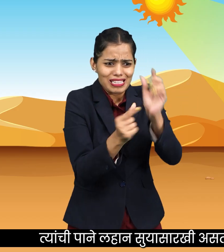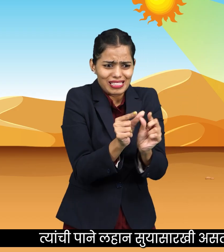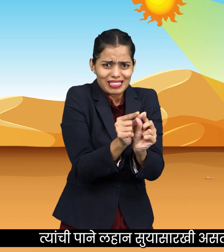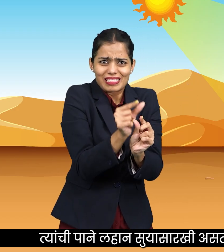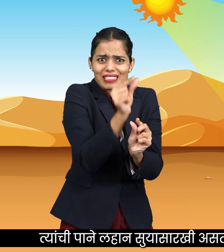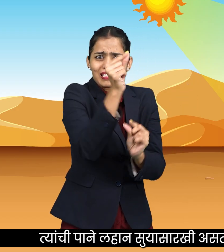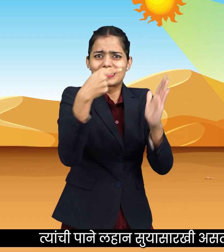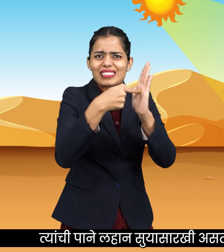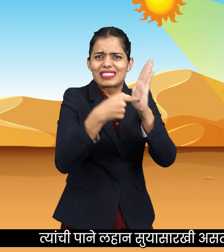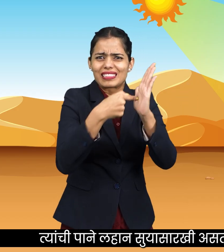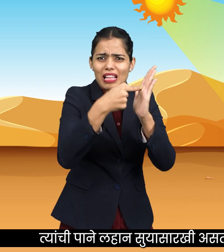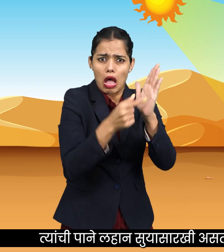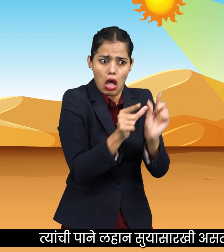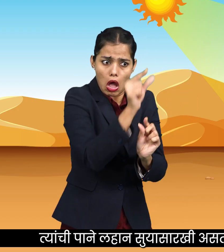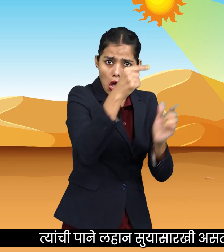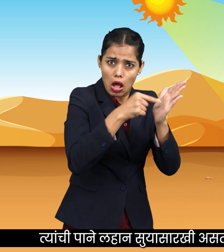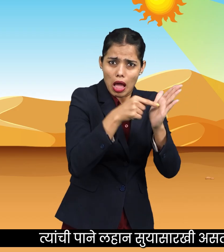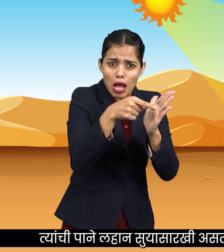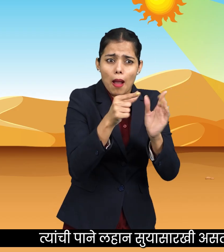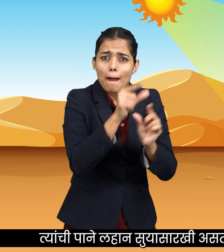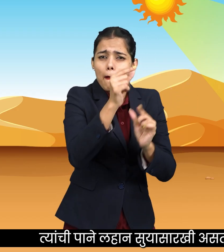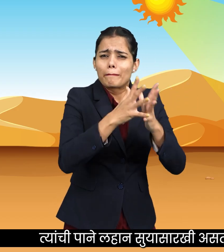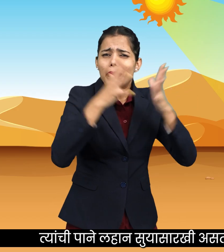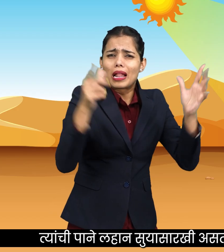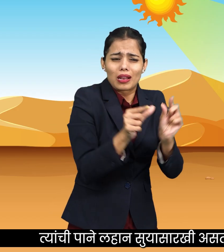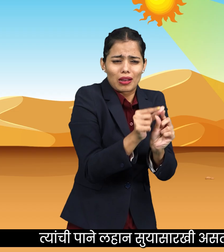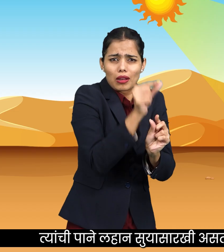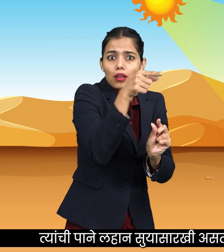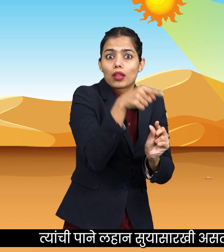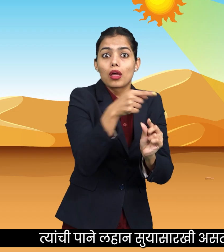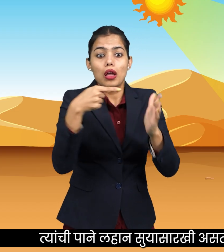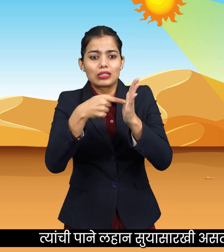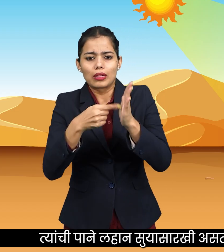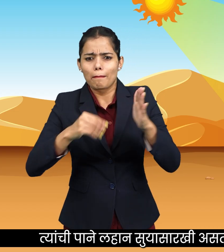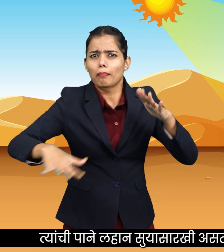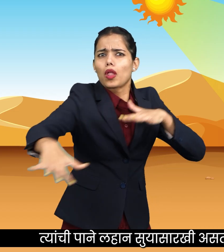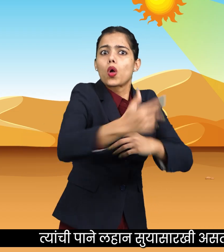किंवा काट्यामध्ये बदललेली असतात.